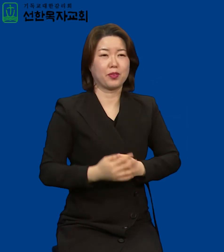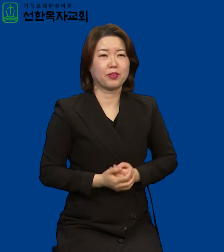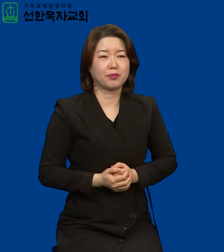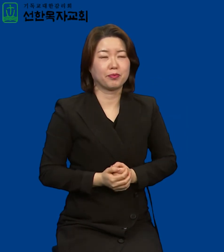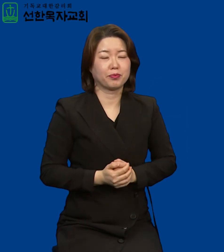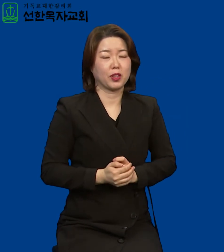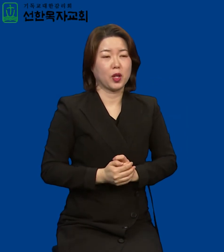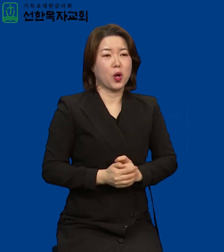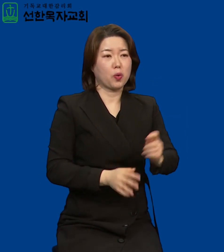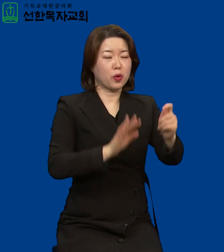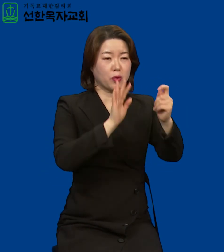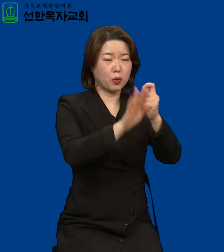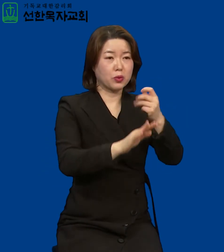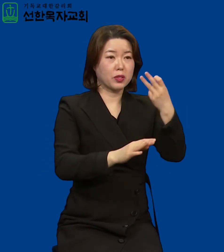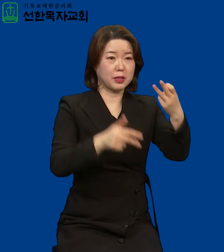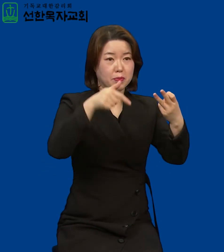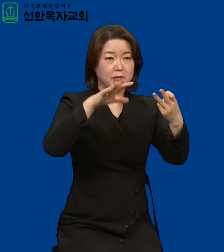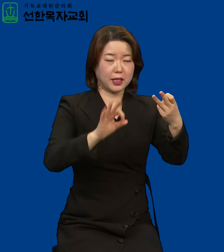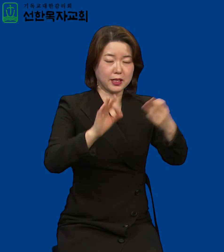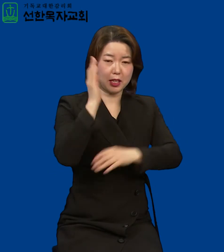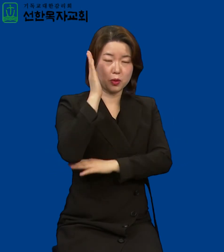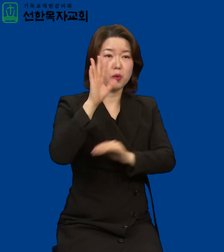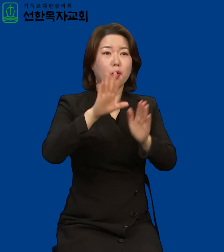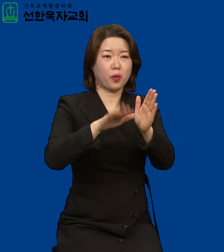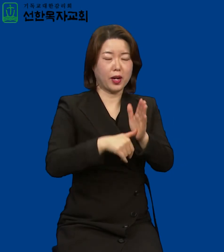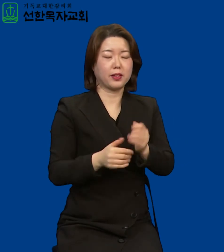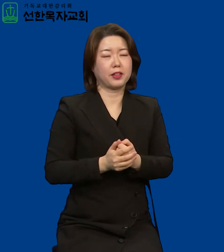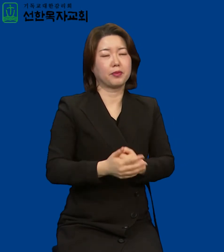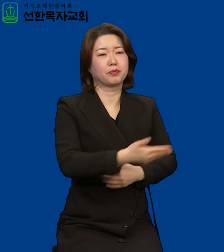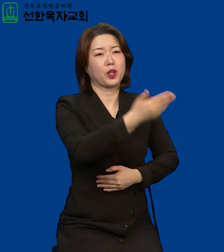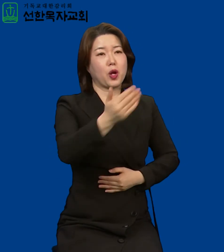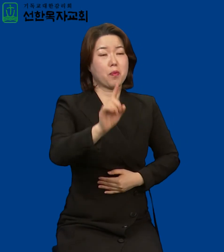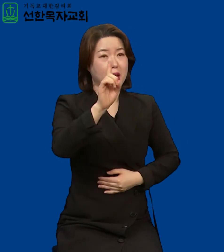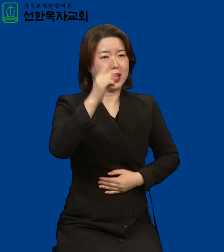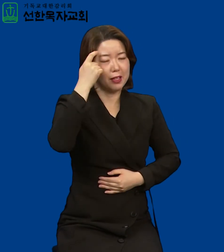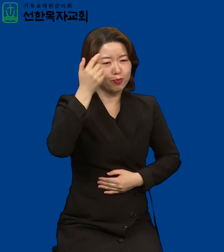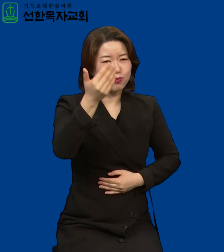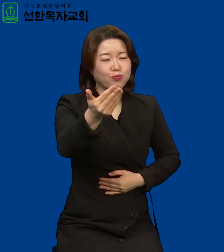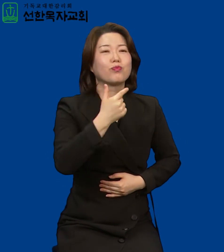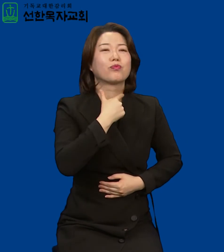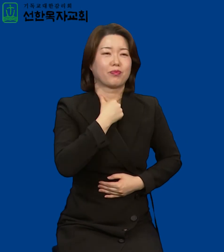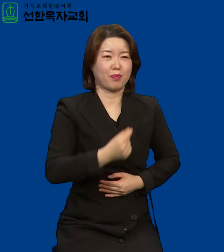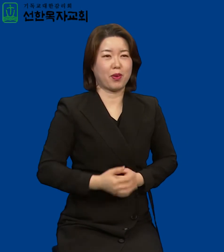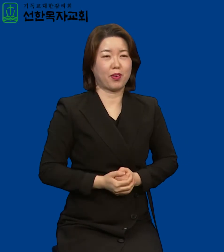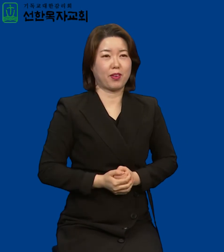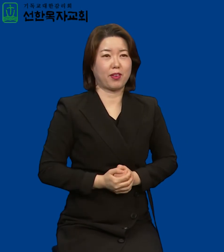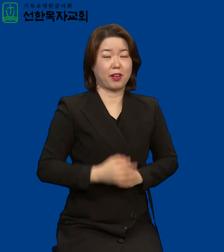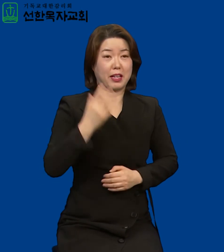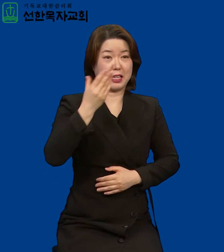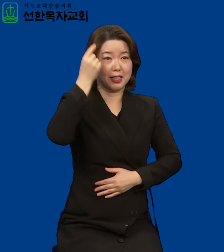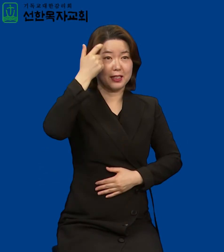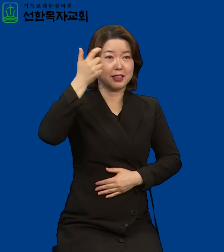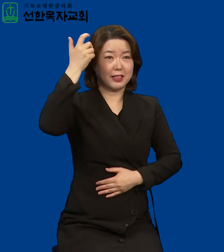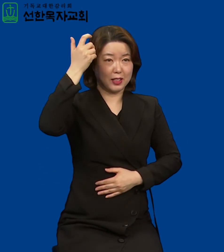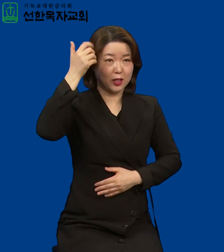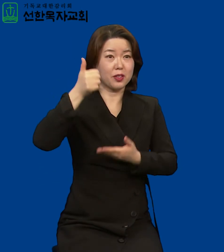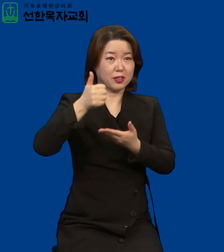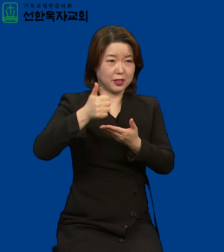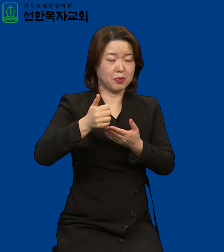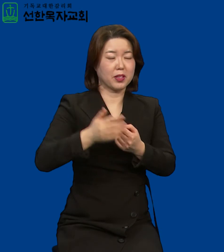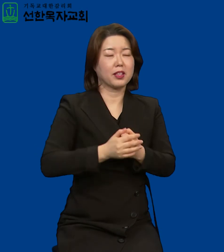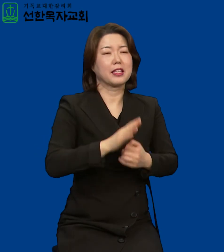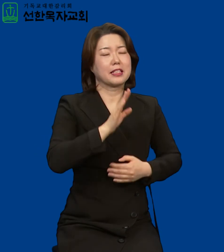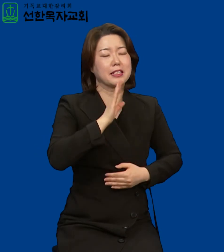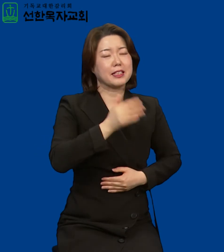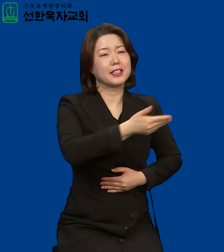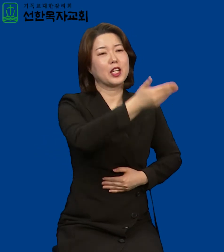고린도후서 13장 설교를 하면서 여러분에게 한 가지 질문을 하고 싶습니다. 성령께서 정말 여러분